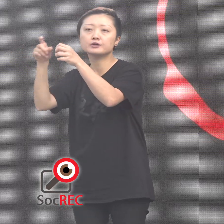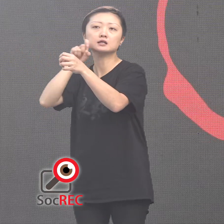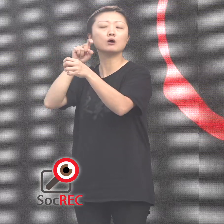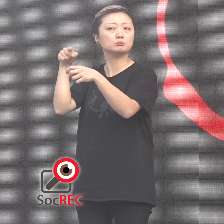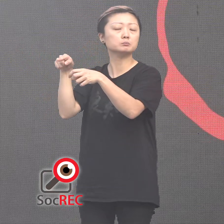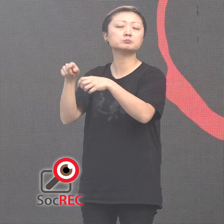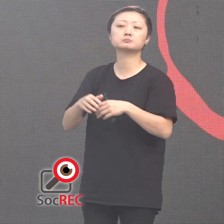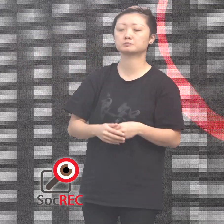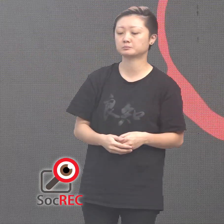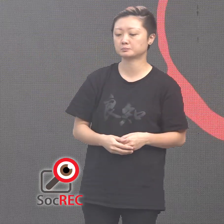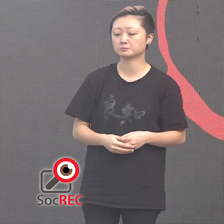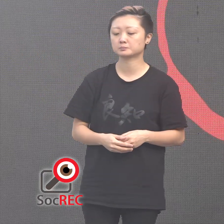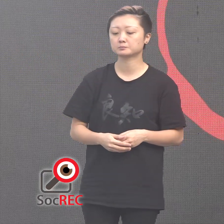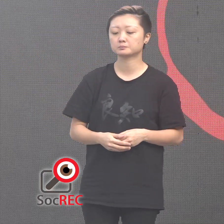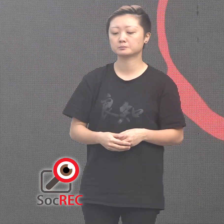即使